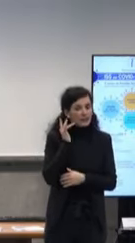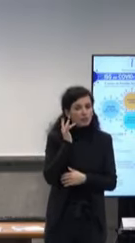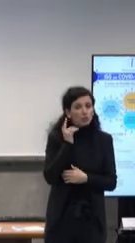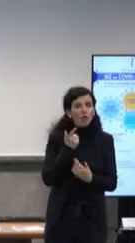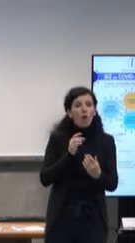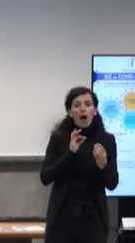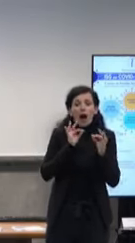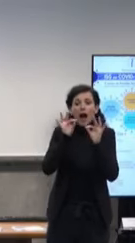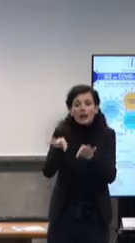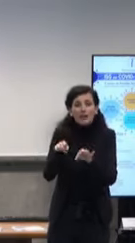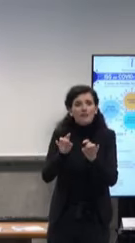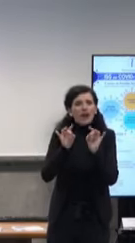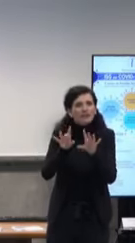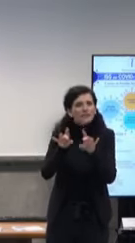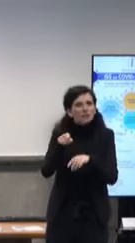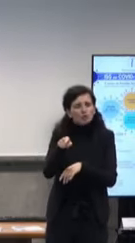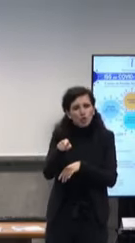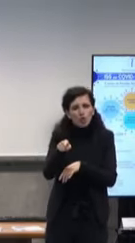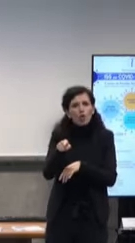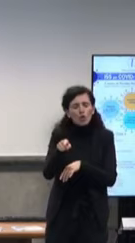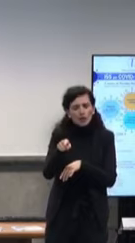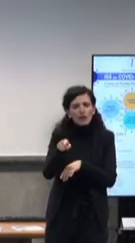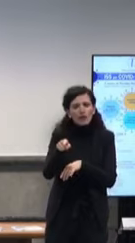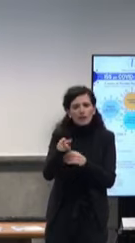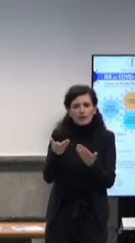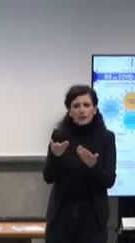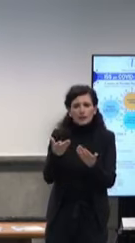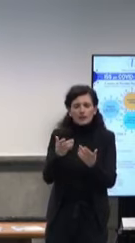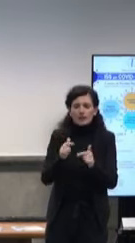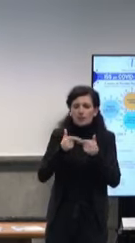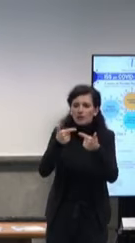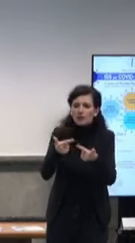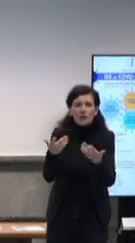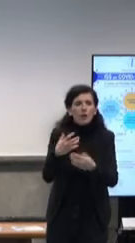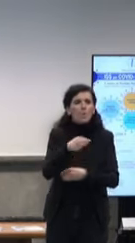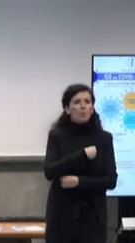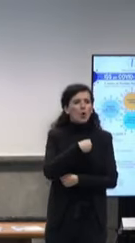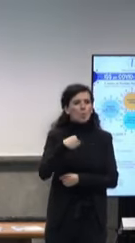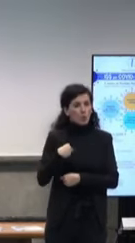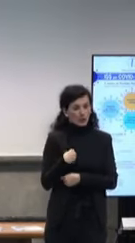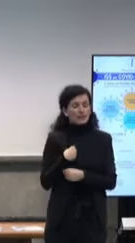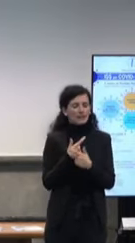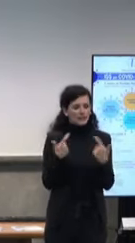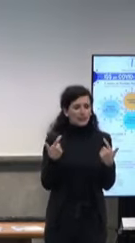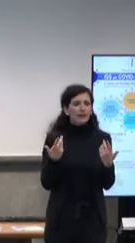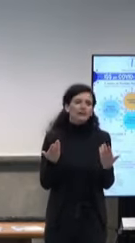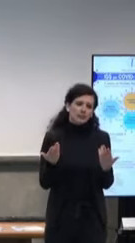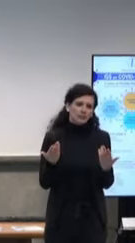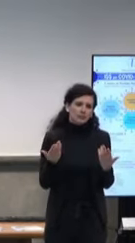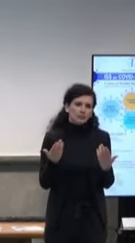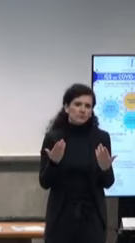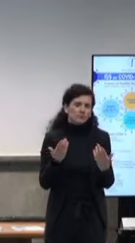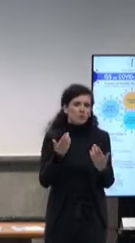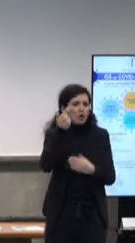sopraggiungere di un'infezione che si manifestano una polmonite impegnativa tenendo conto che poi gli